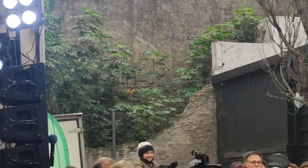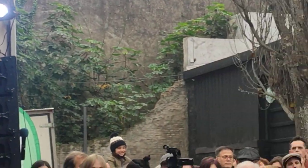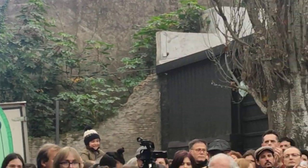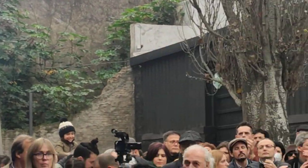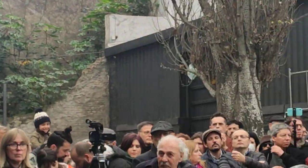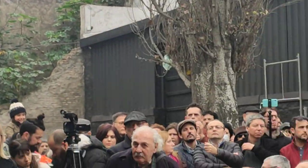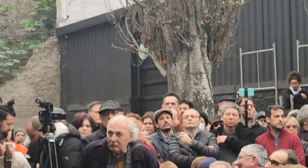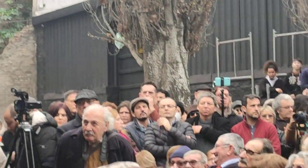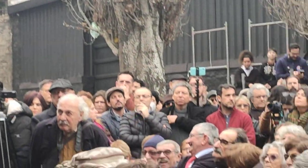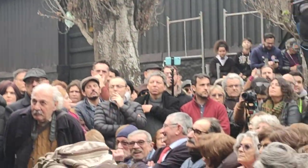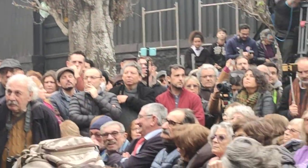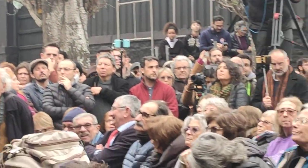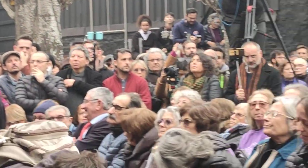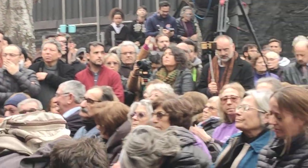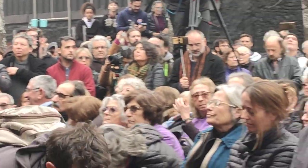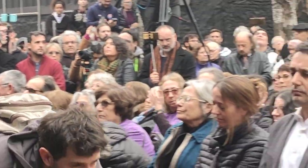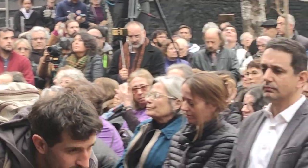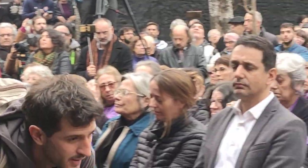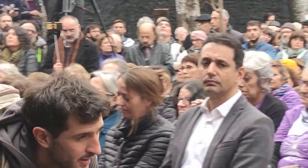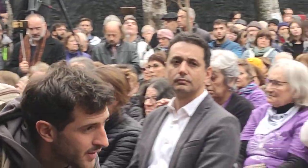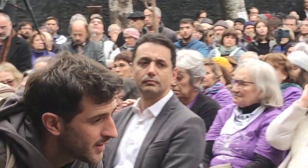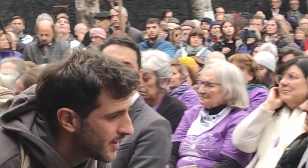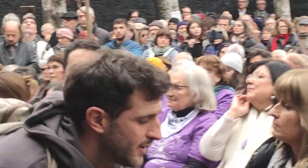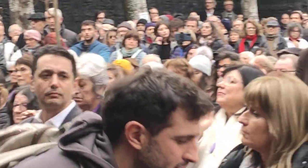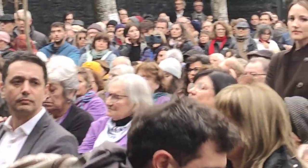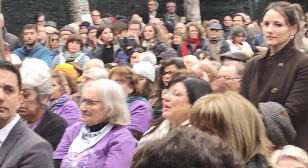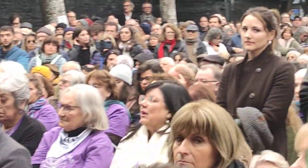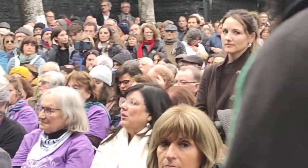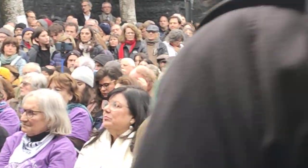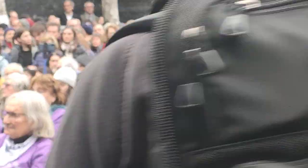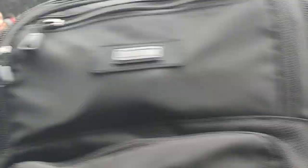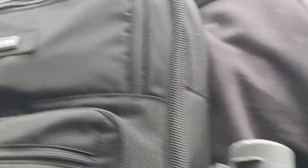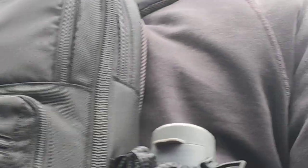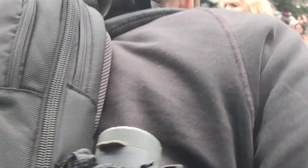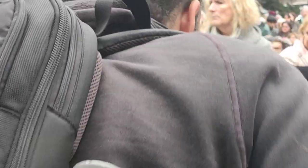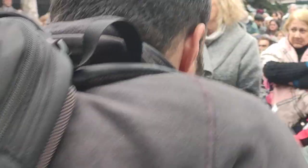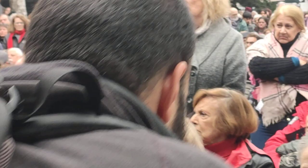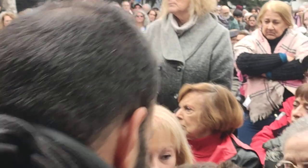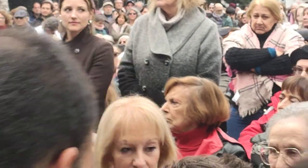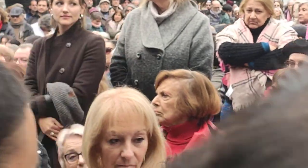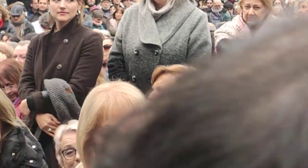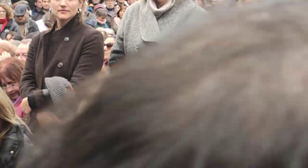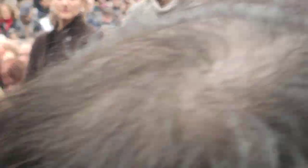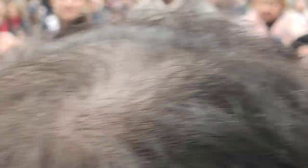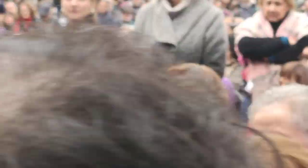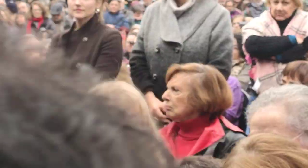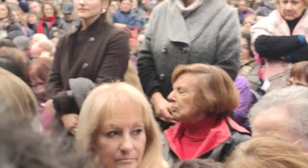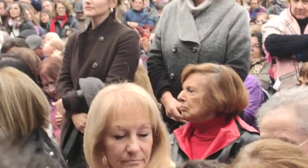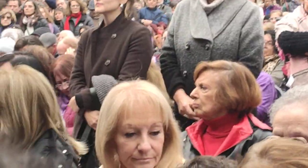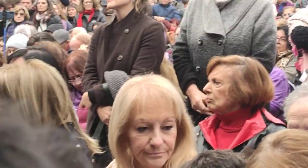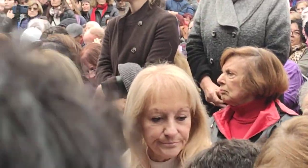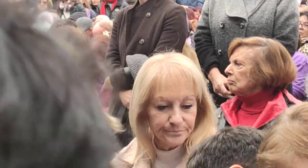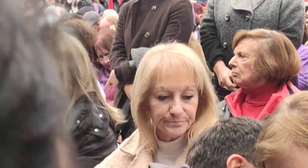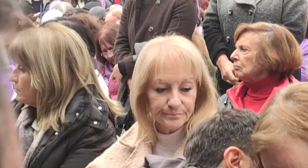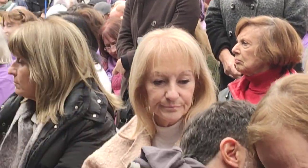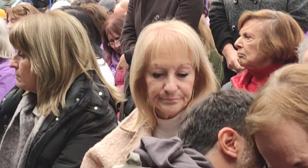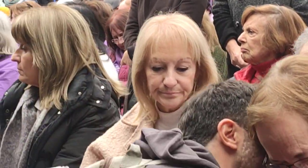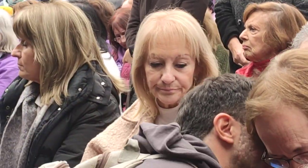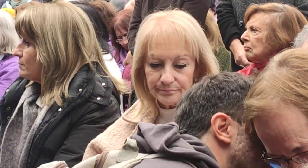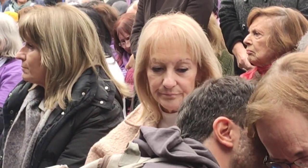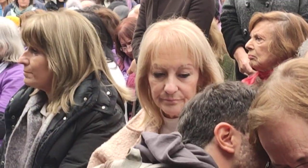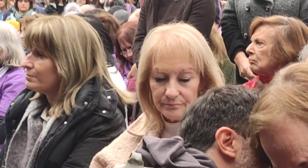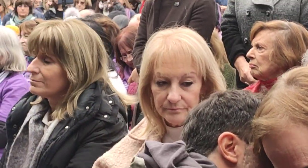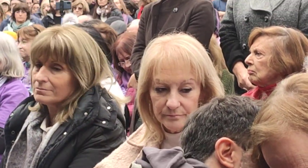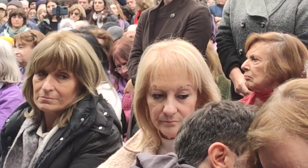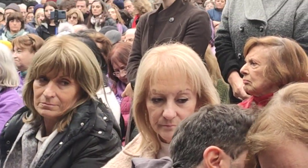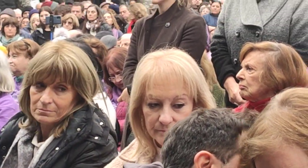El Frente Feminista, Partido por la Victoria del Pueblo, saludamos a todos y todas quienes resistieron desde el lugar